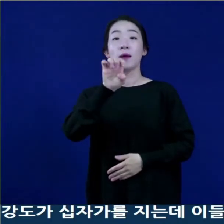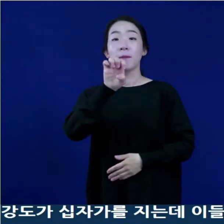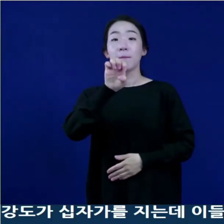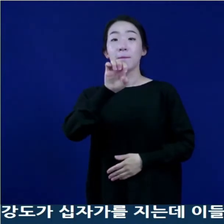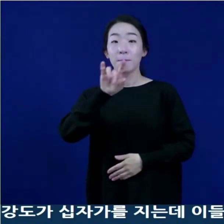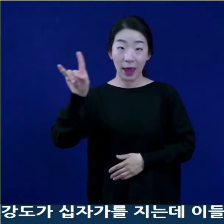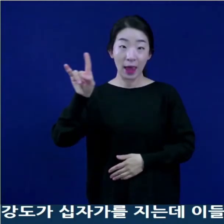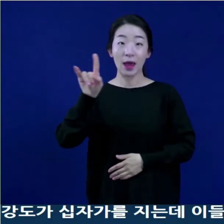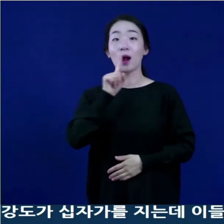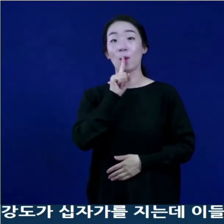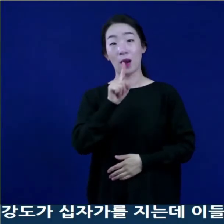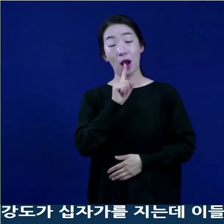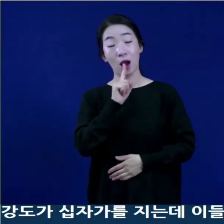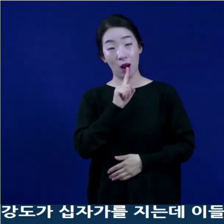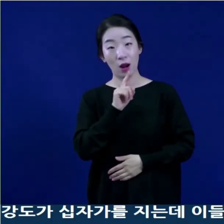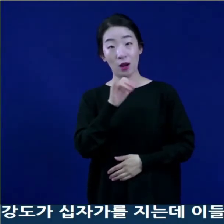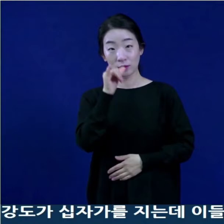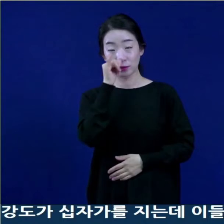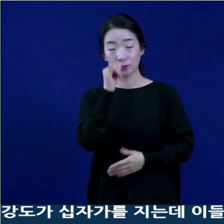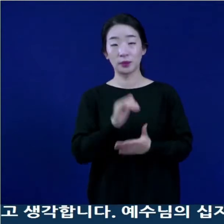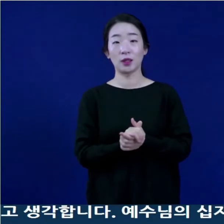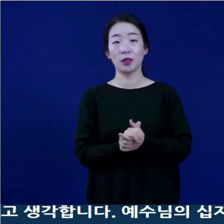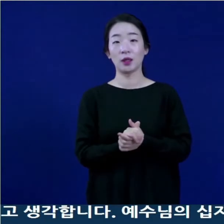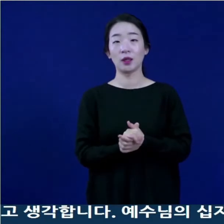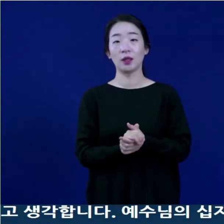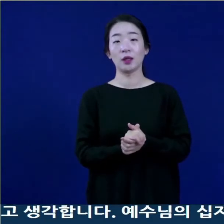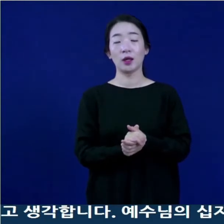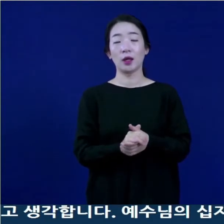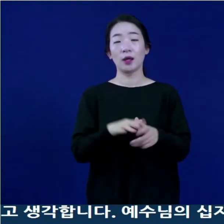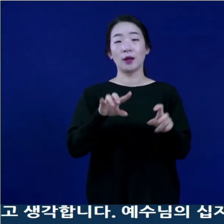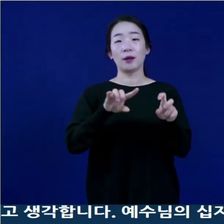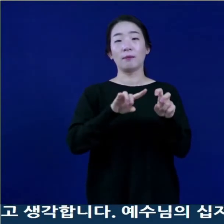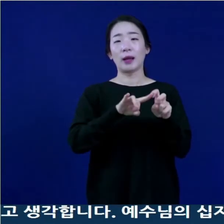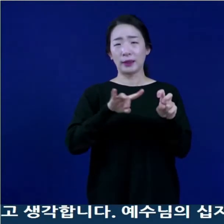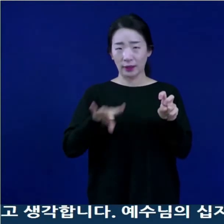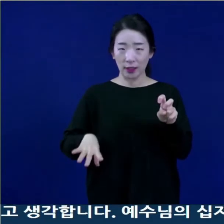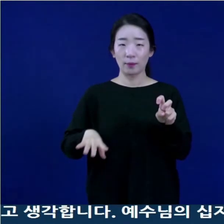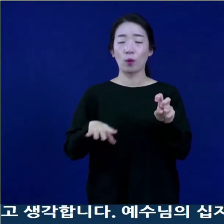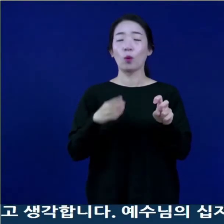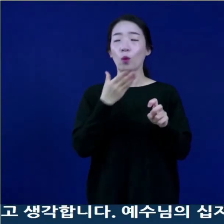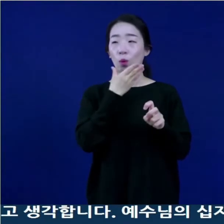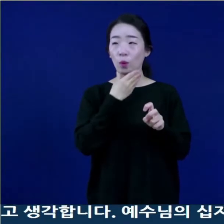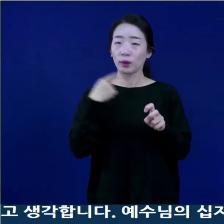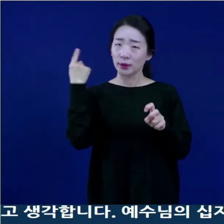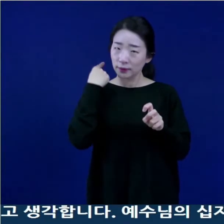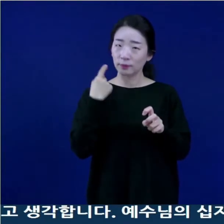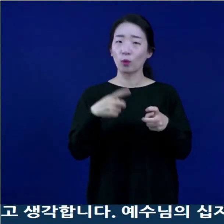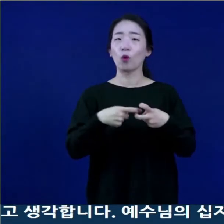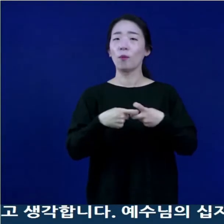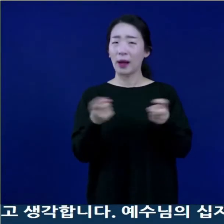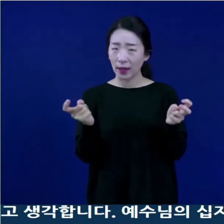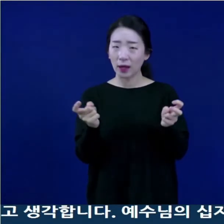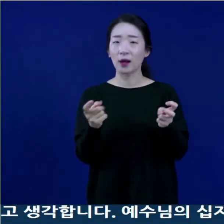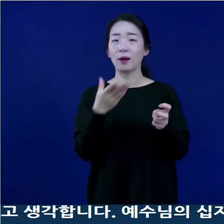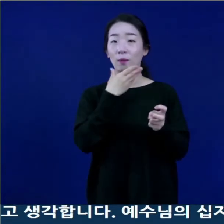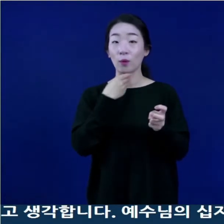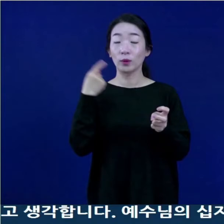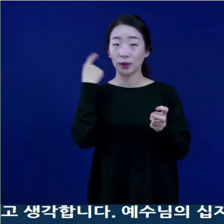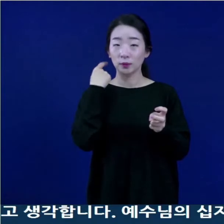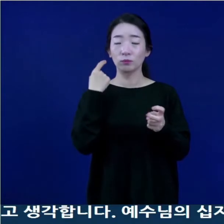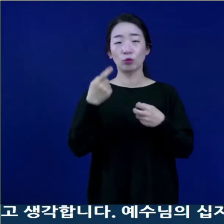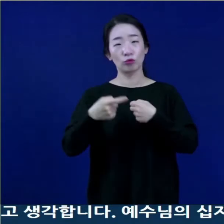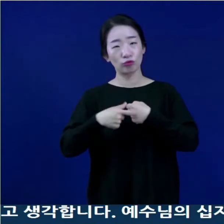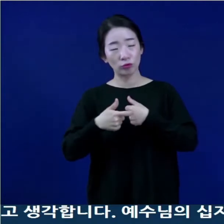이것도 우리가 오늘 살펴봐야 될 부분입니다. 마태복음과 마가복음은 이 패를 죄패라고 부르고요, 누가복음과 요한복음은